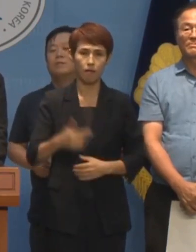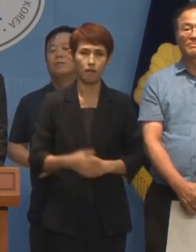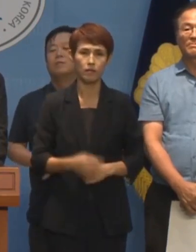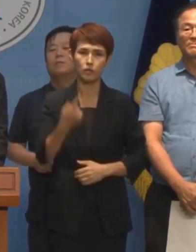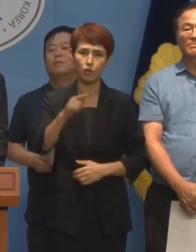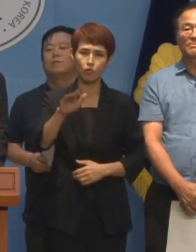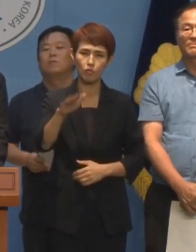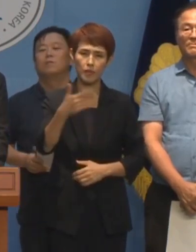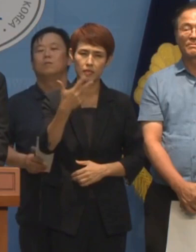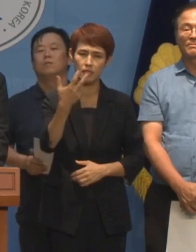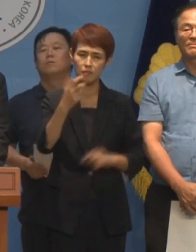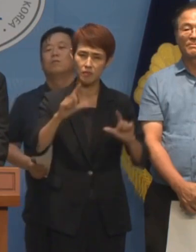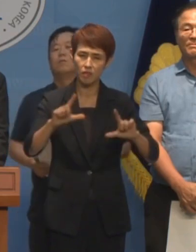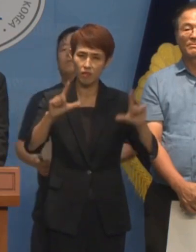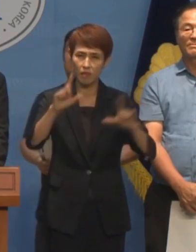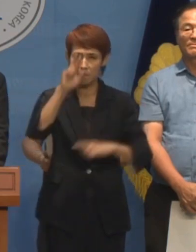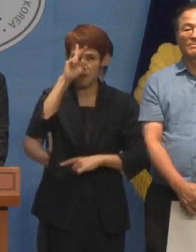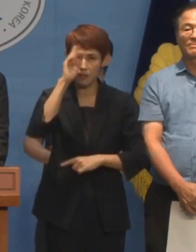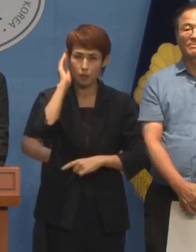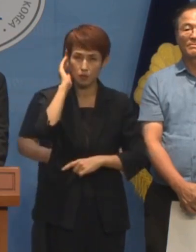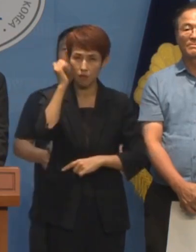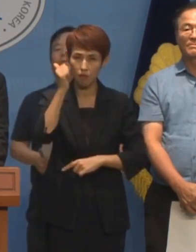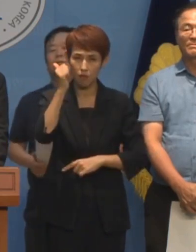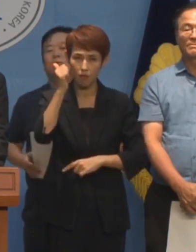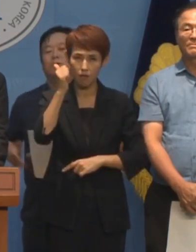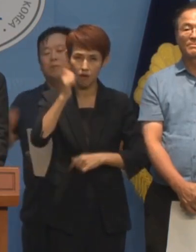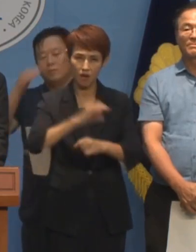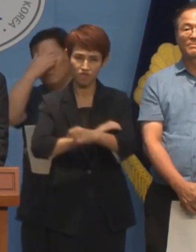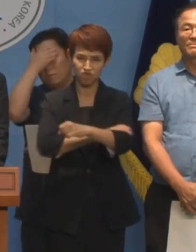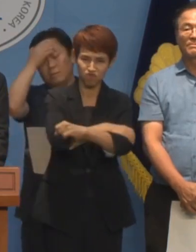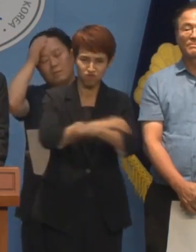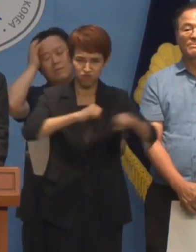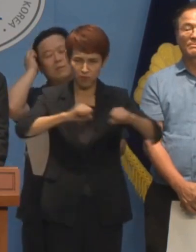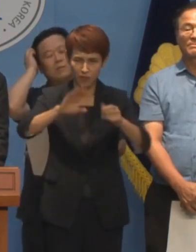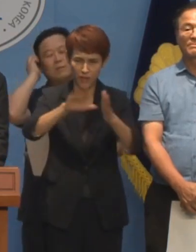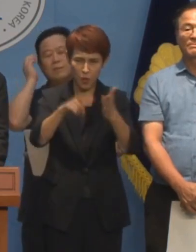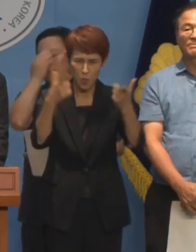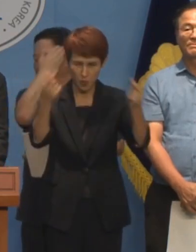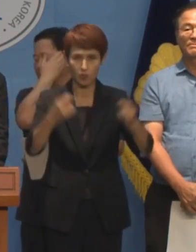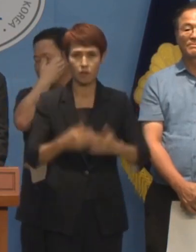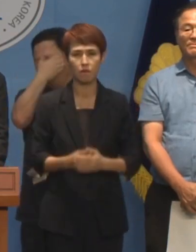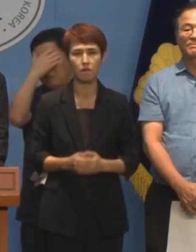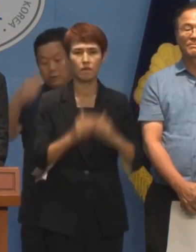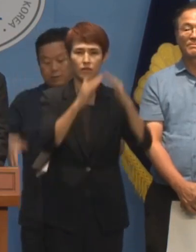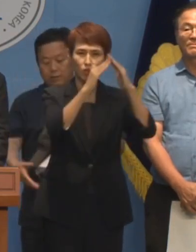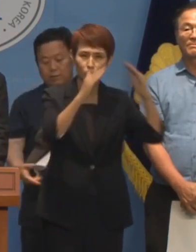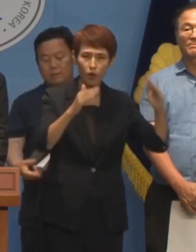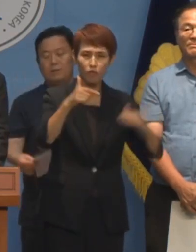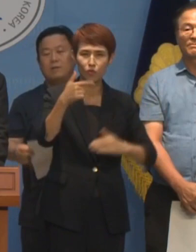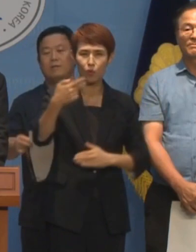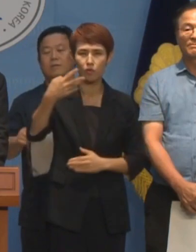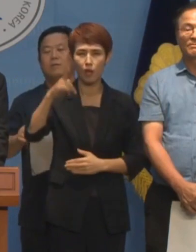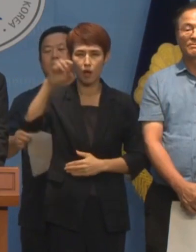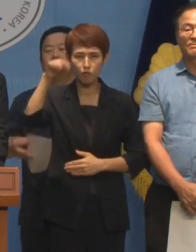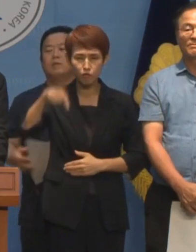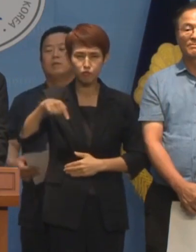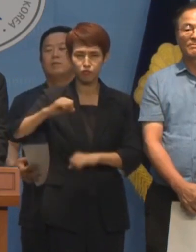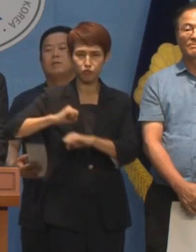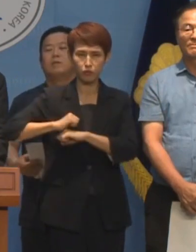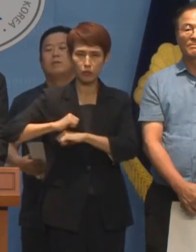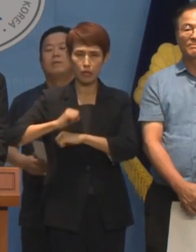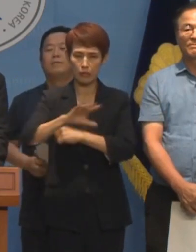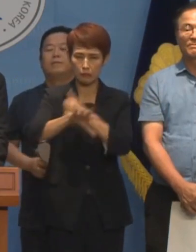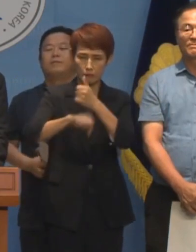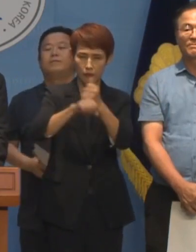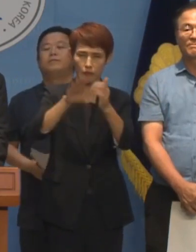1970년대 박정희 정권 시대로 돌아갔고 1980년대 전두환 노태우 정권 군사정권 시절로